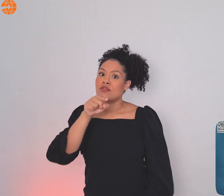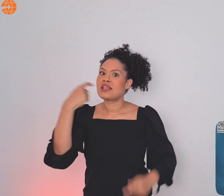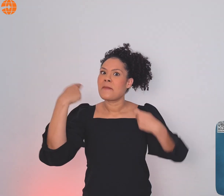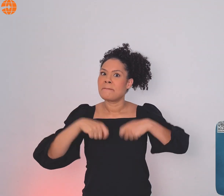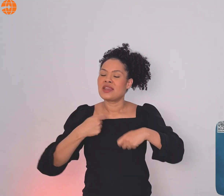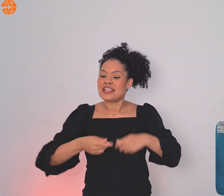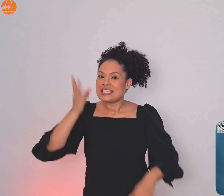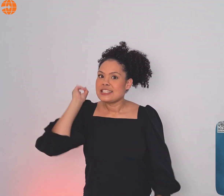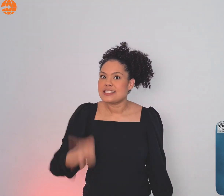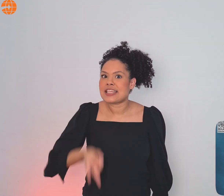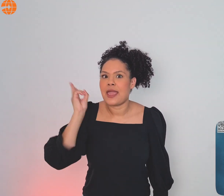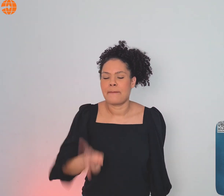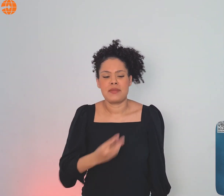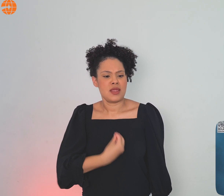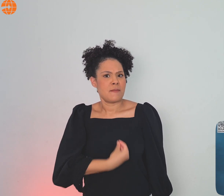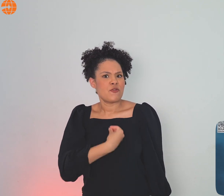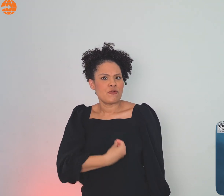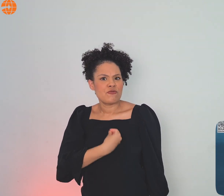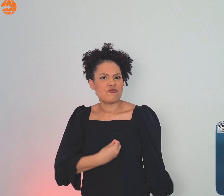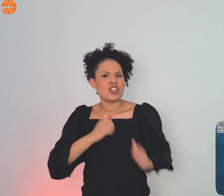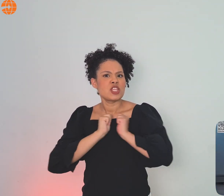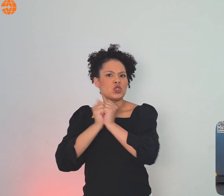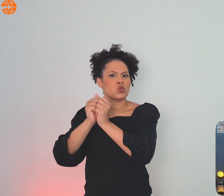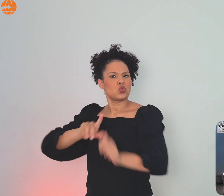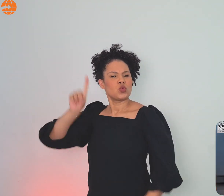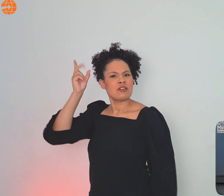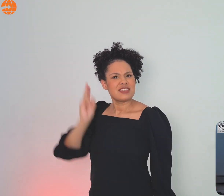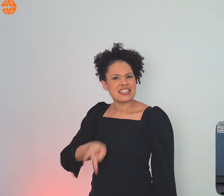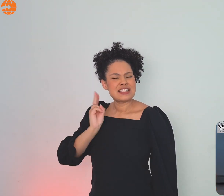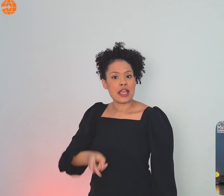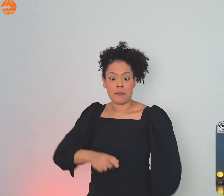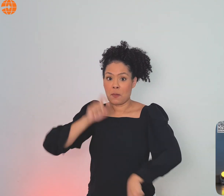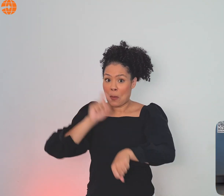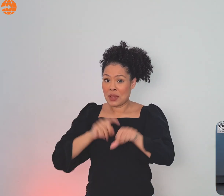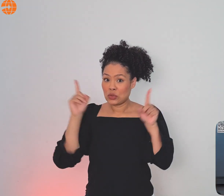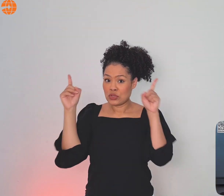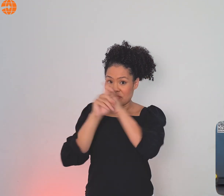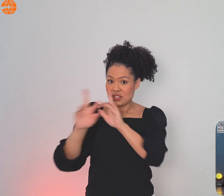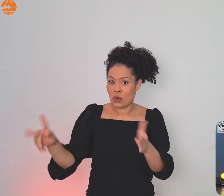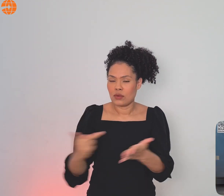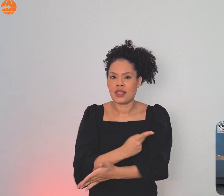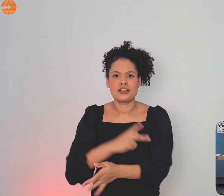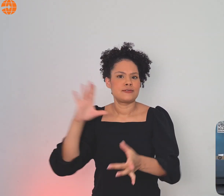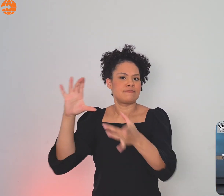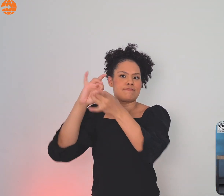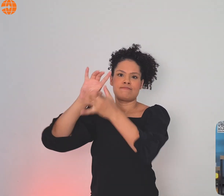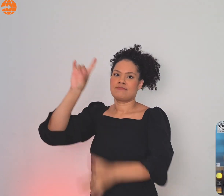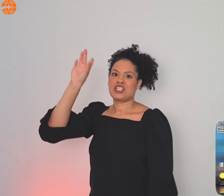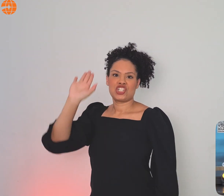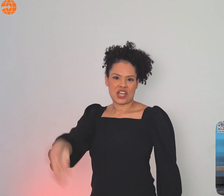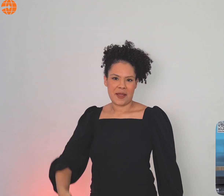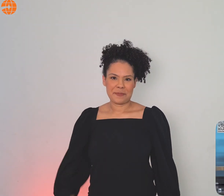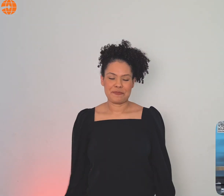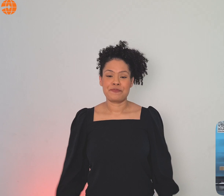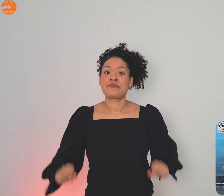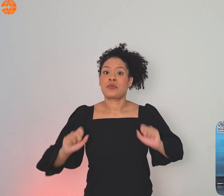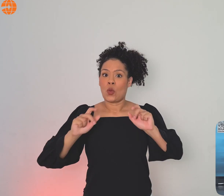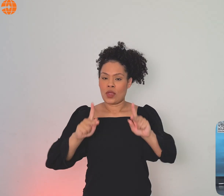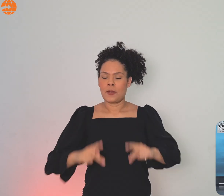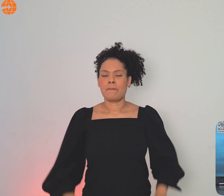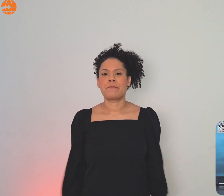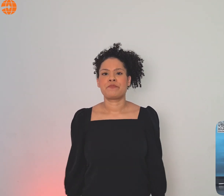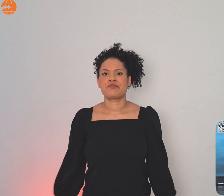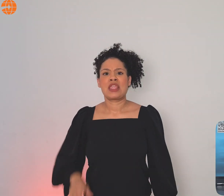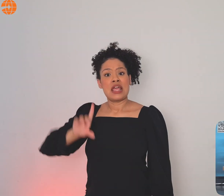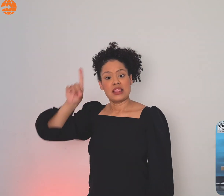Ele. Quem entendeu? E aí, eles clamaram a Deus, e Deus veio, e mandou um homem chamado